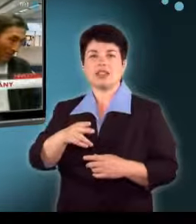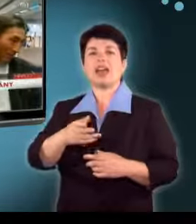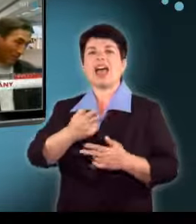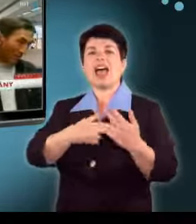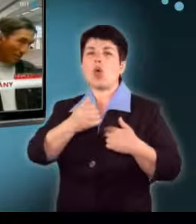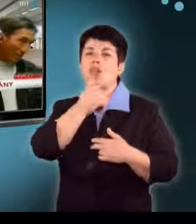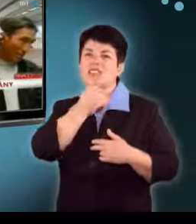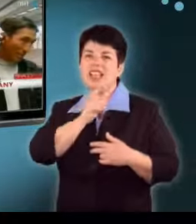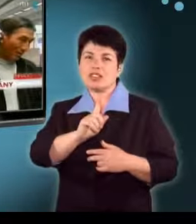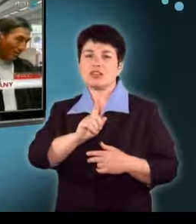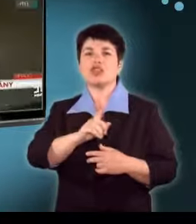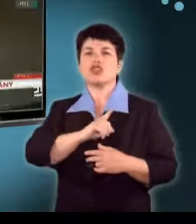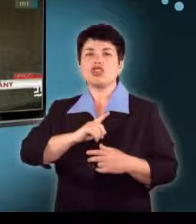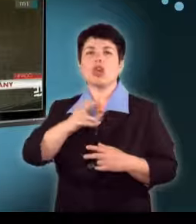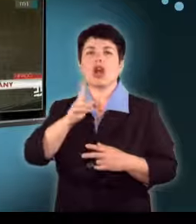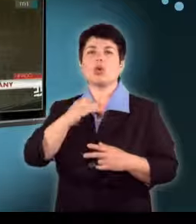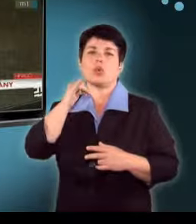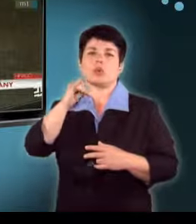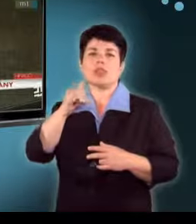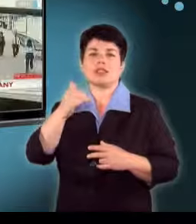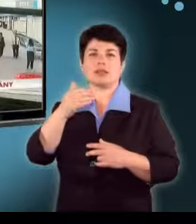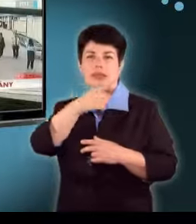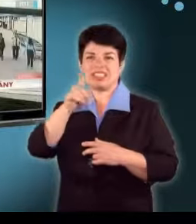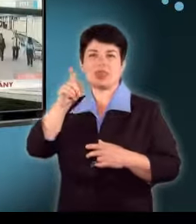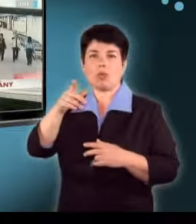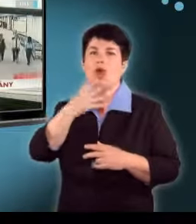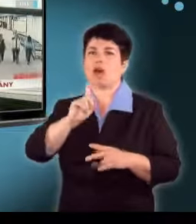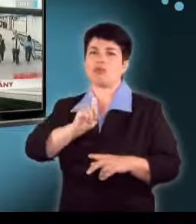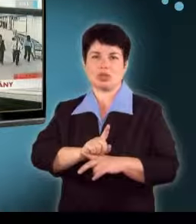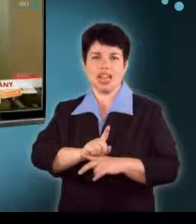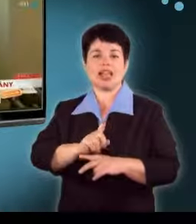muszáj. De legfőképp arra kérnek mindenkit, ne essenek pánikba.